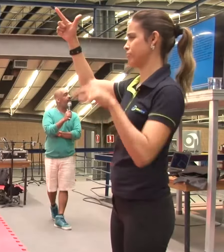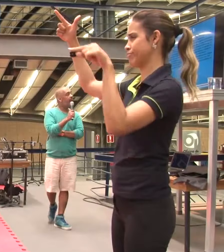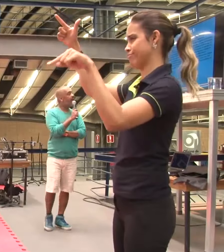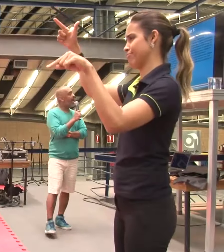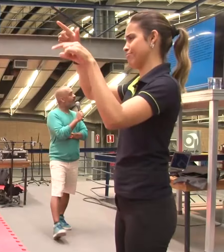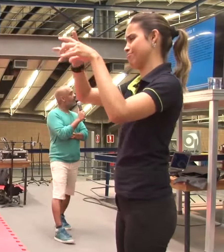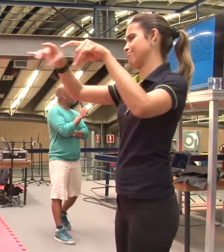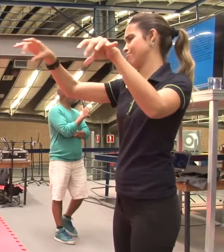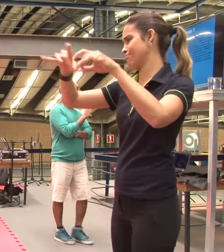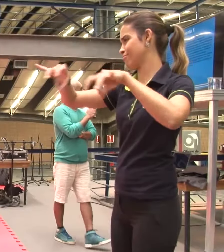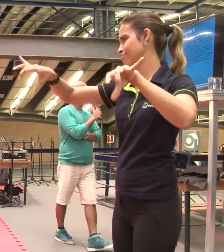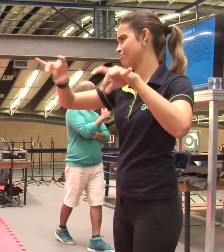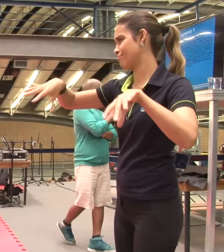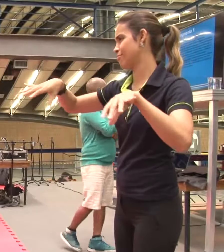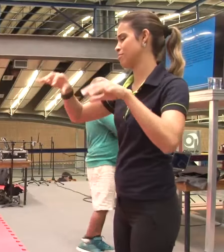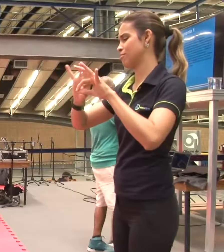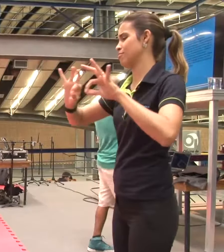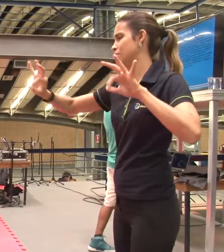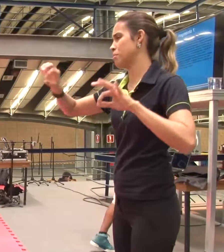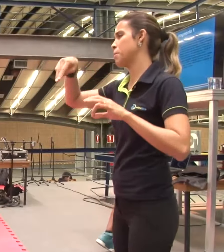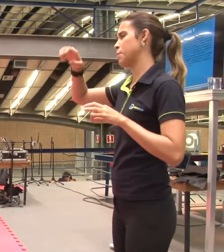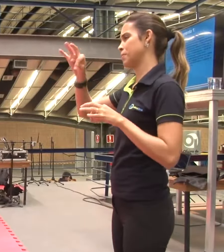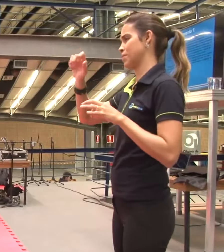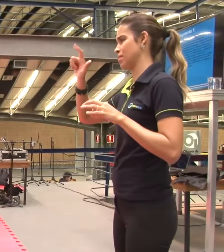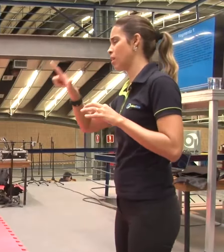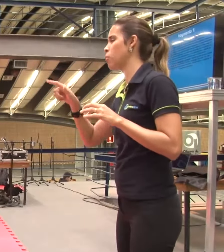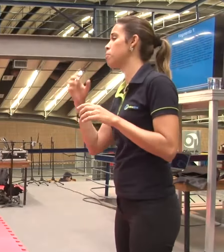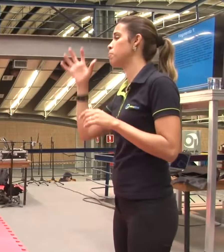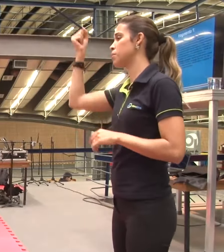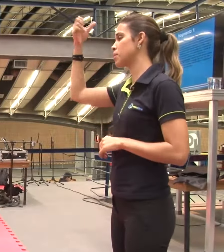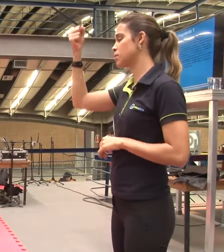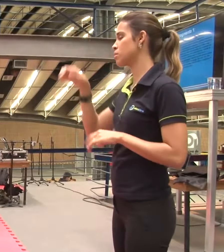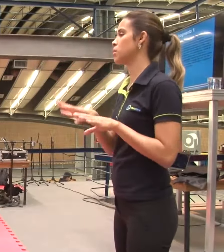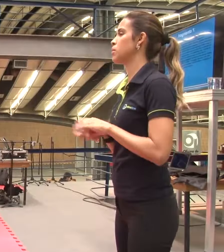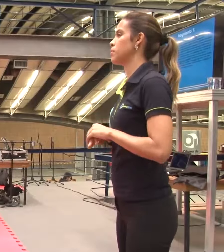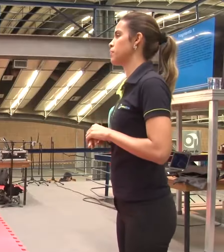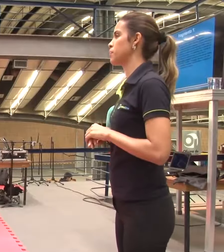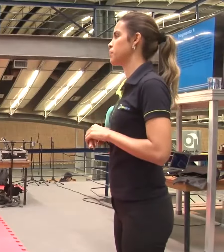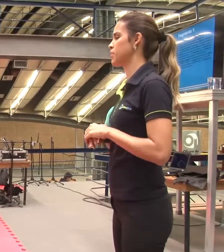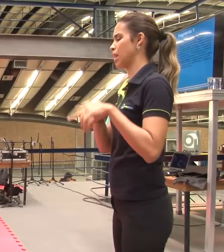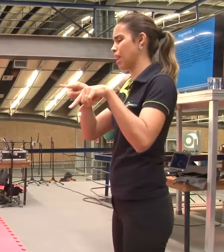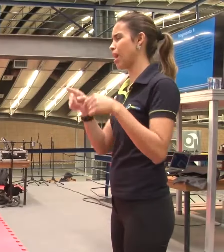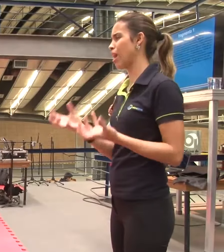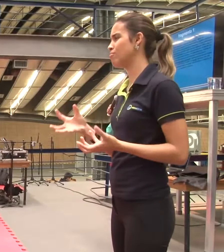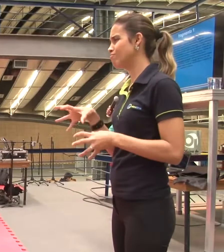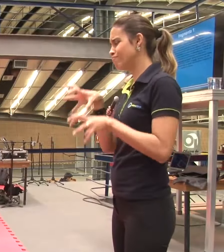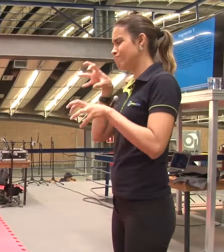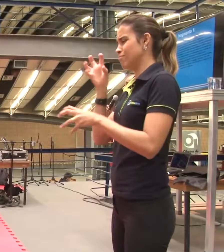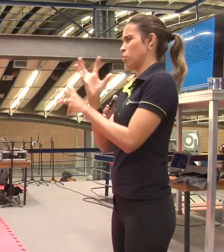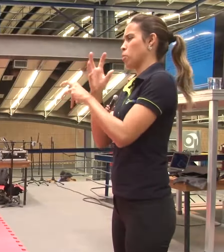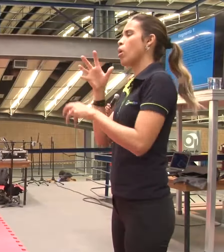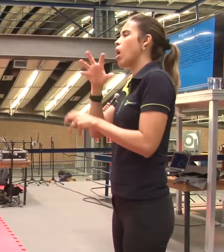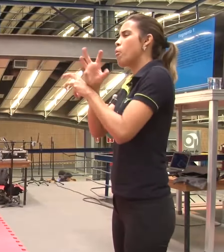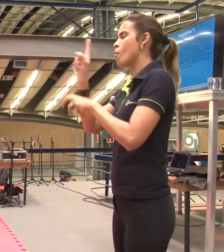nem lábios de metal branco. E naquela terra encharcada e fumegante, naquela umidade quente e lodosa,